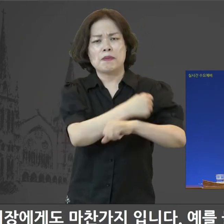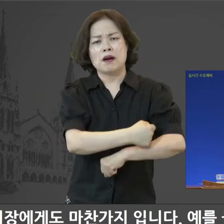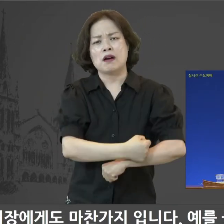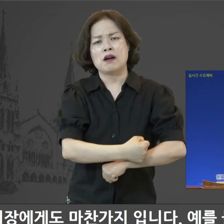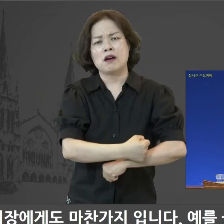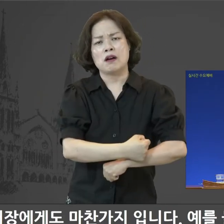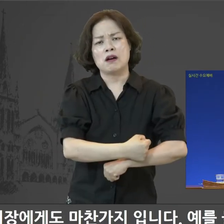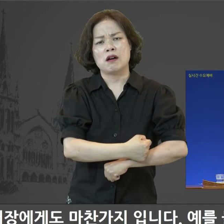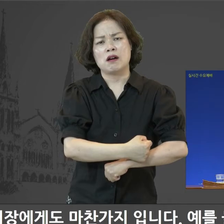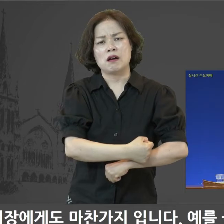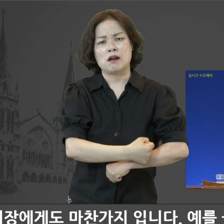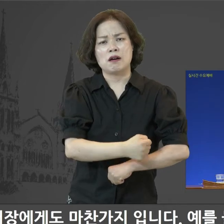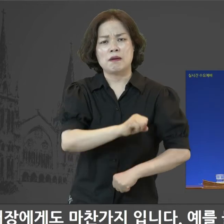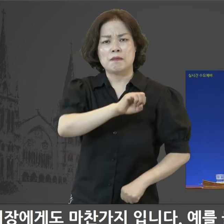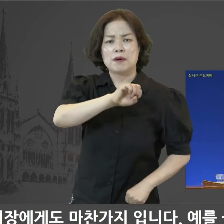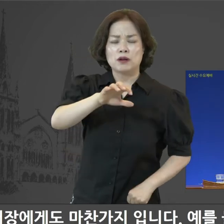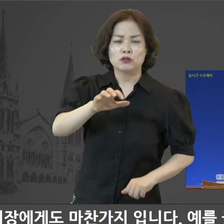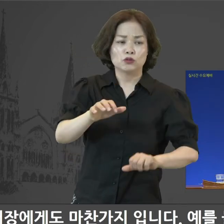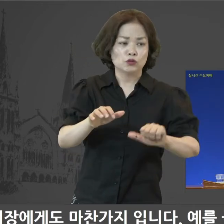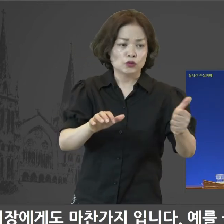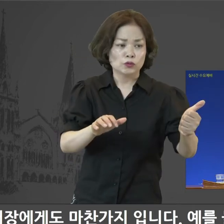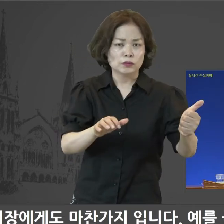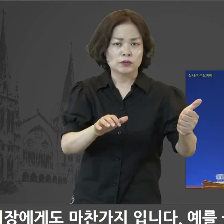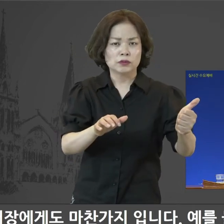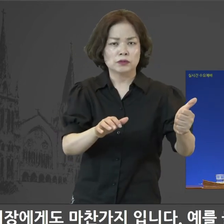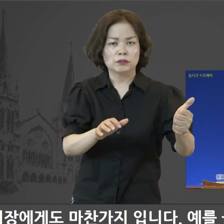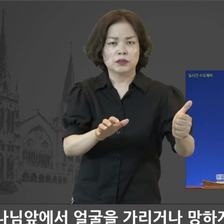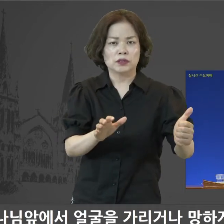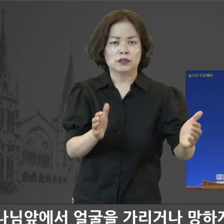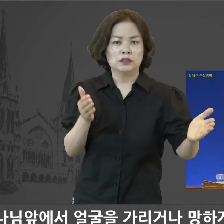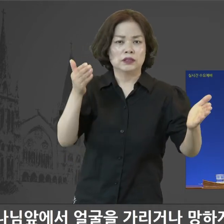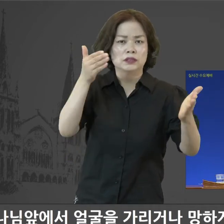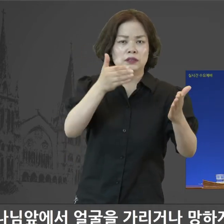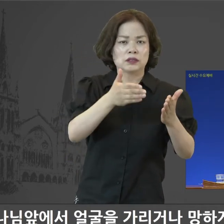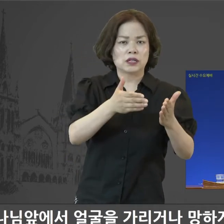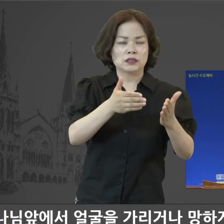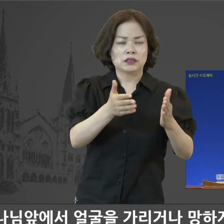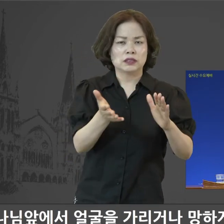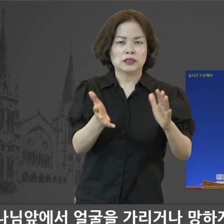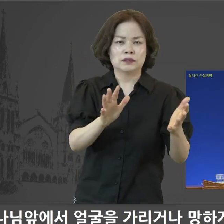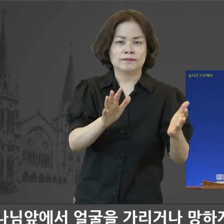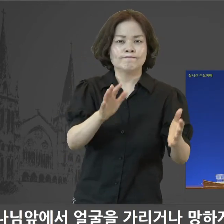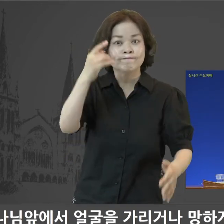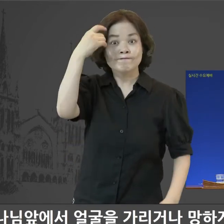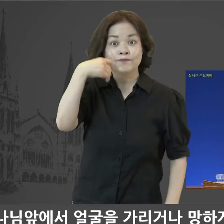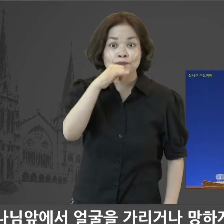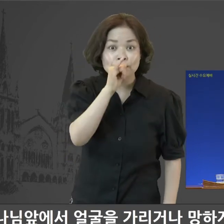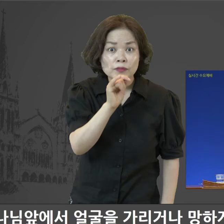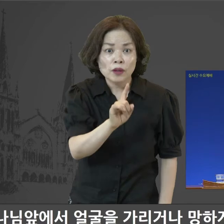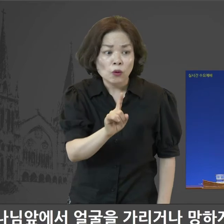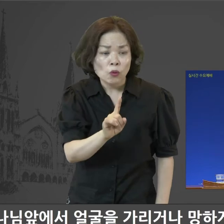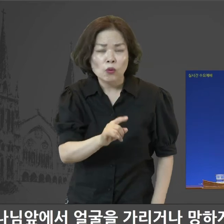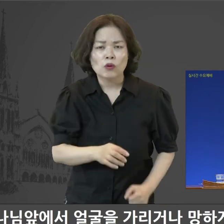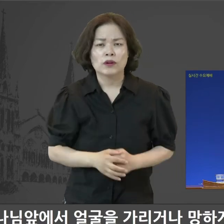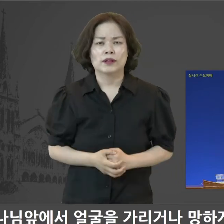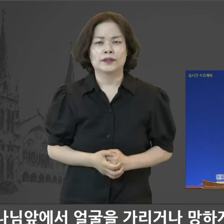되었도다 라고 하며 죽음에 이르는 공포를 느끼게 되는 거죠. 그런데 어찌